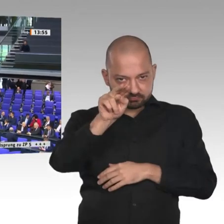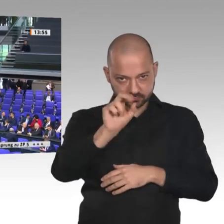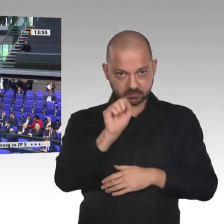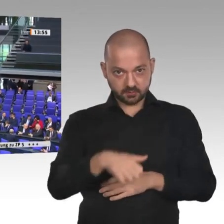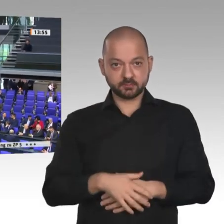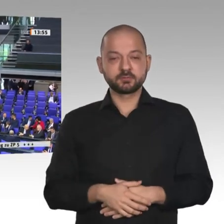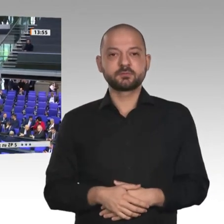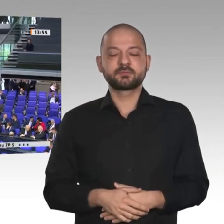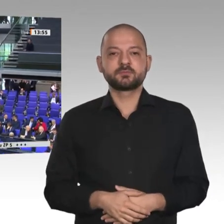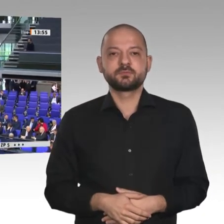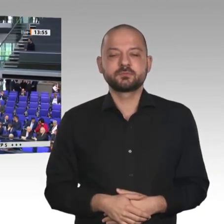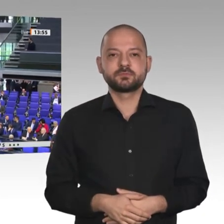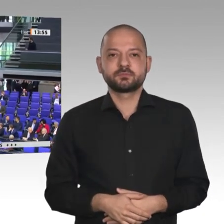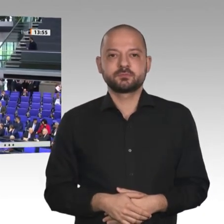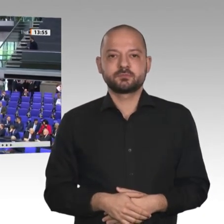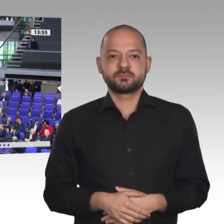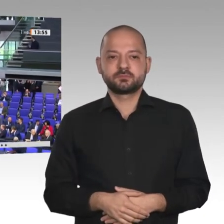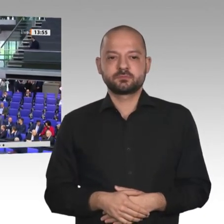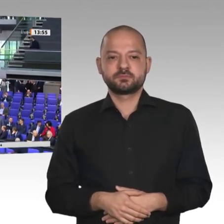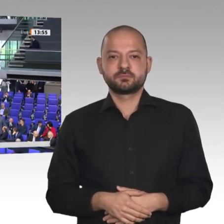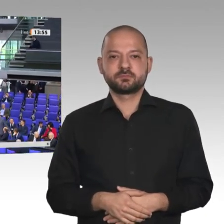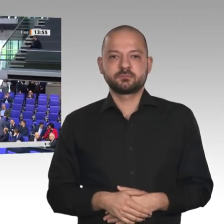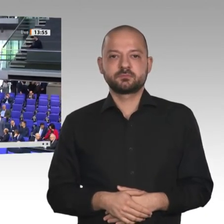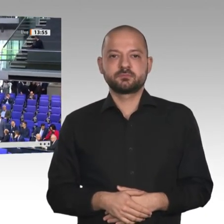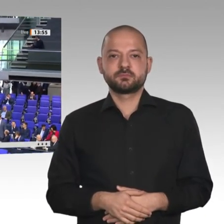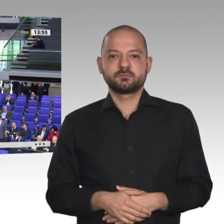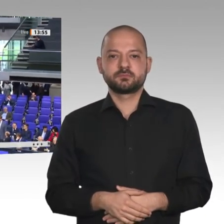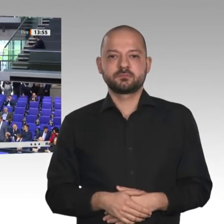auf die Abstimmungstüren freizumachen